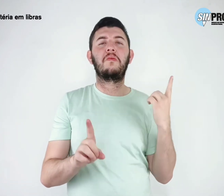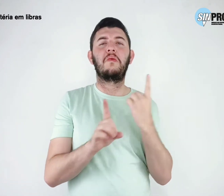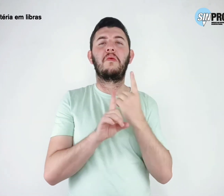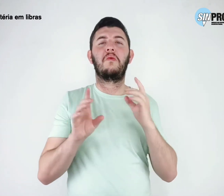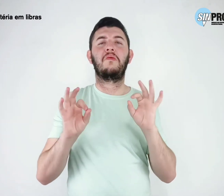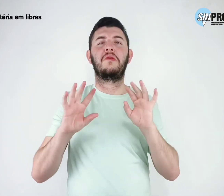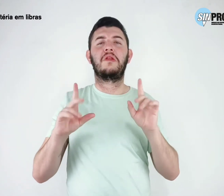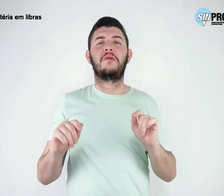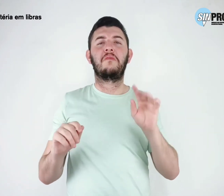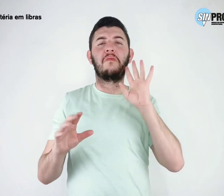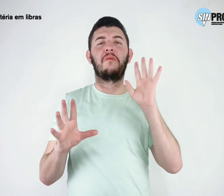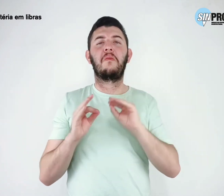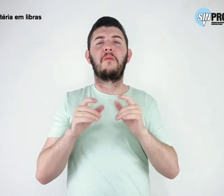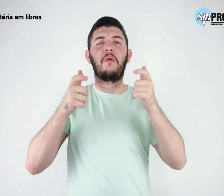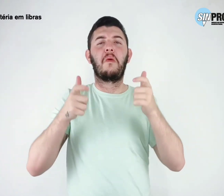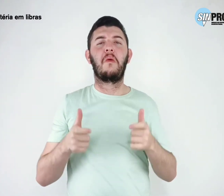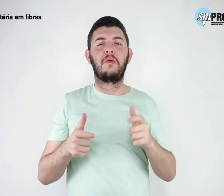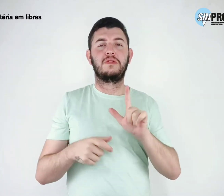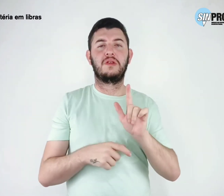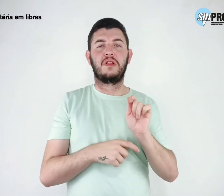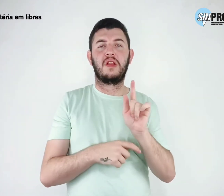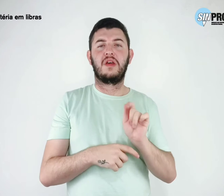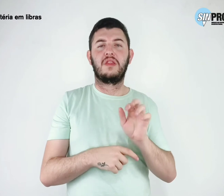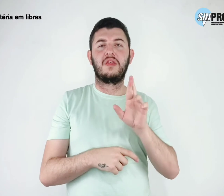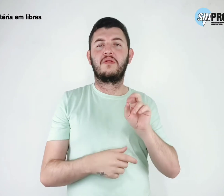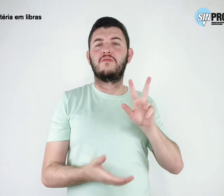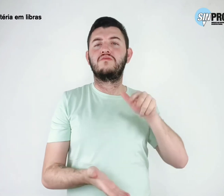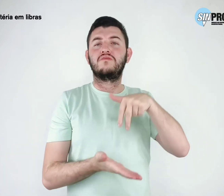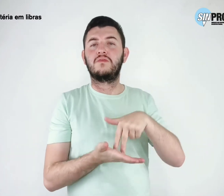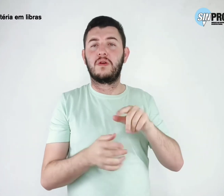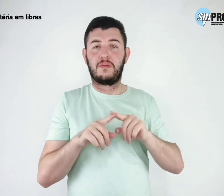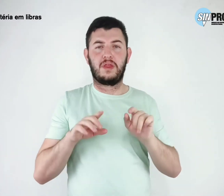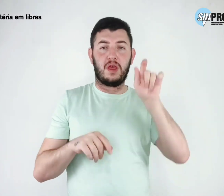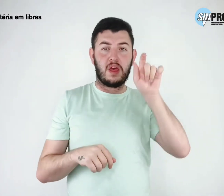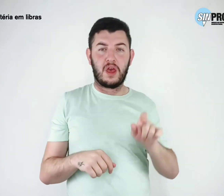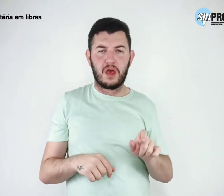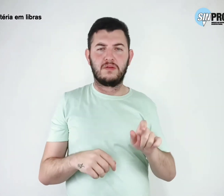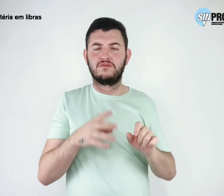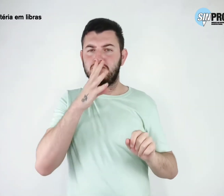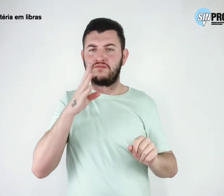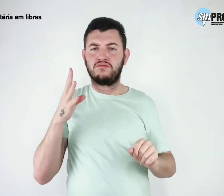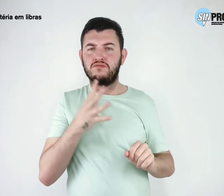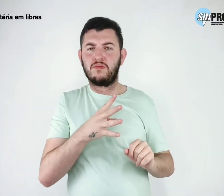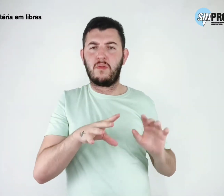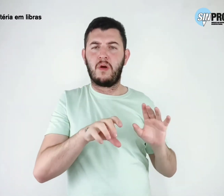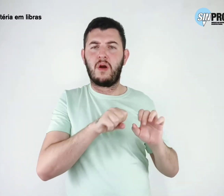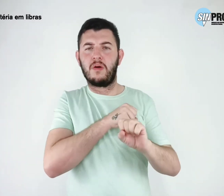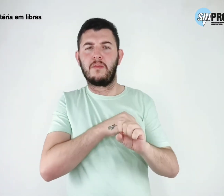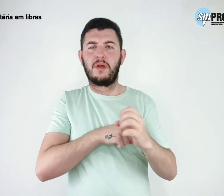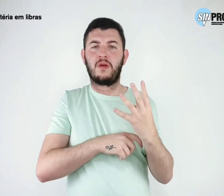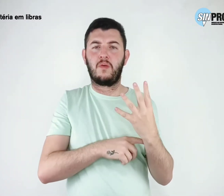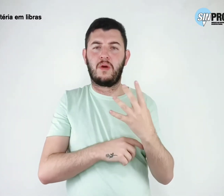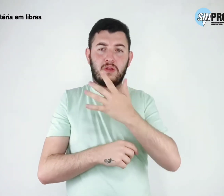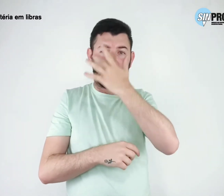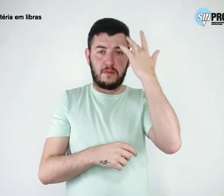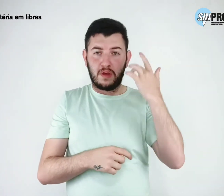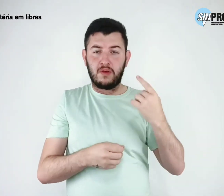do paradeiro de Lázaro Barbosa. O homem acusado de assassinar 4 pessoas em